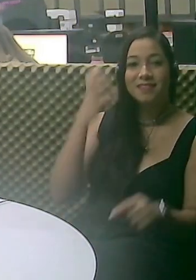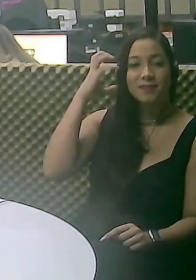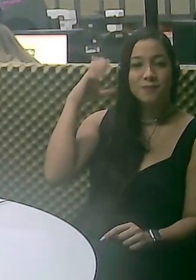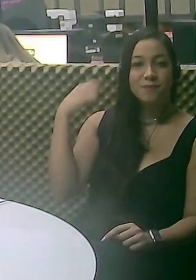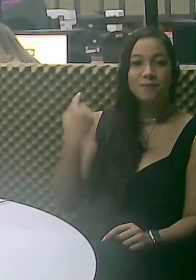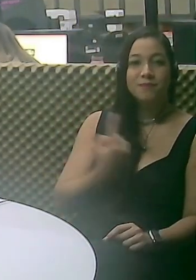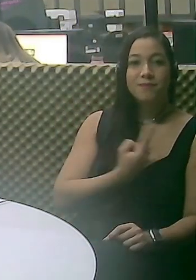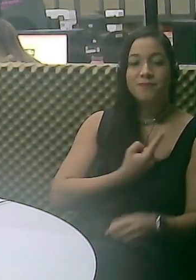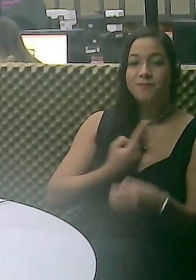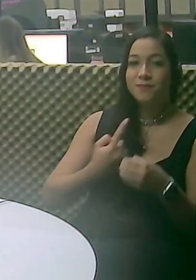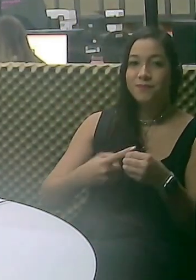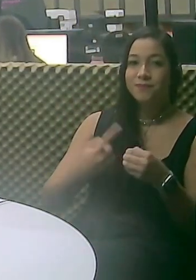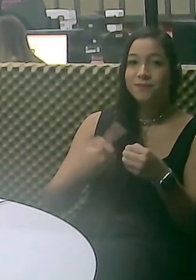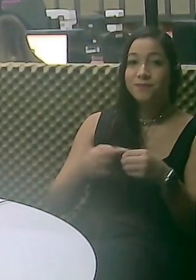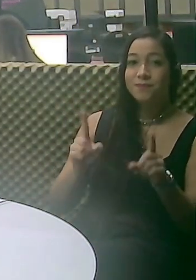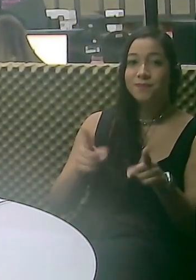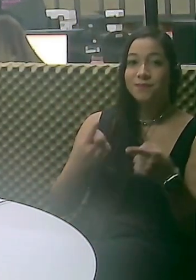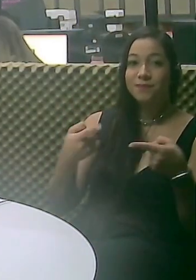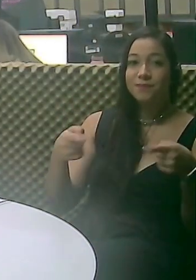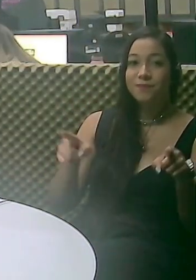Rádio Nossa Cidade.